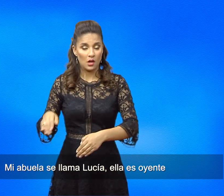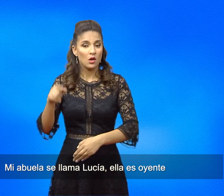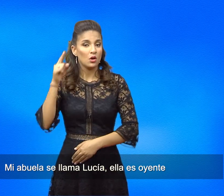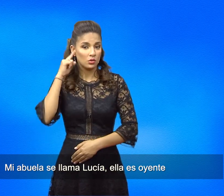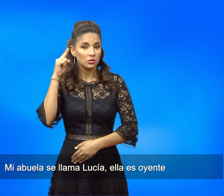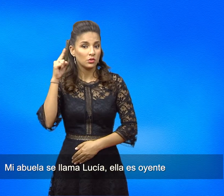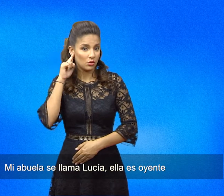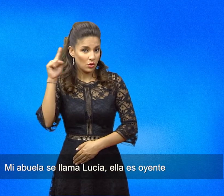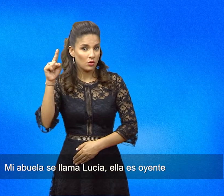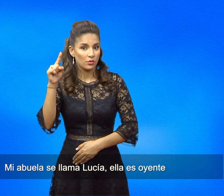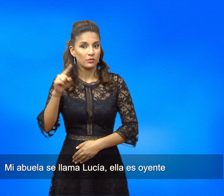es oyente